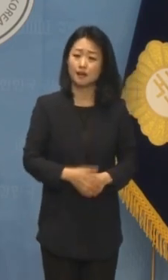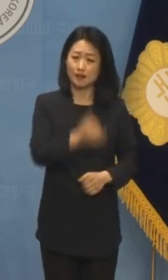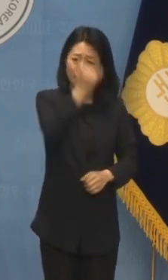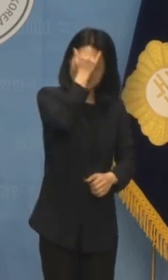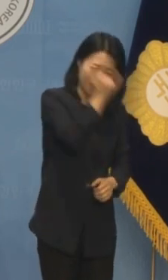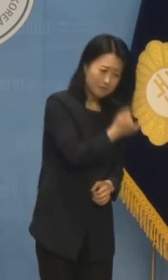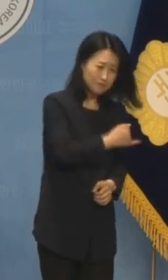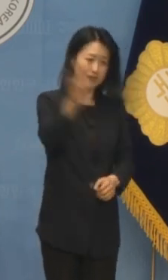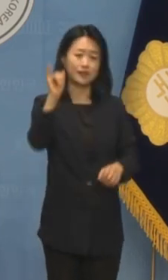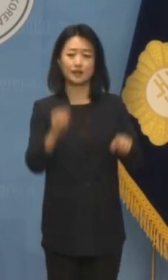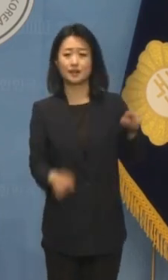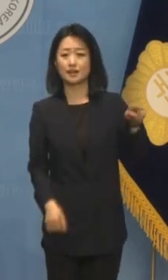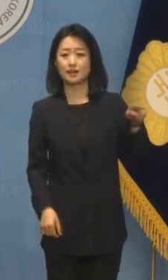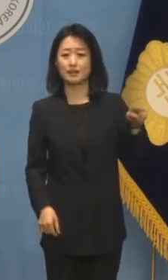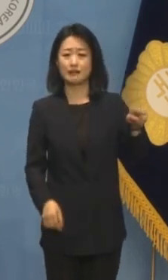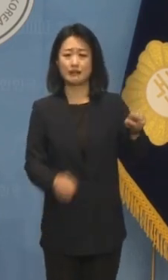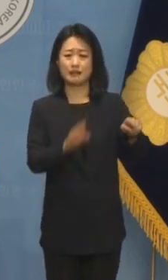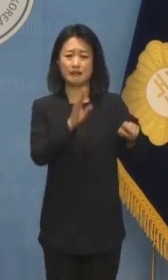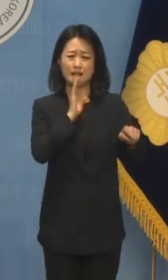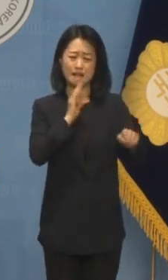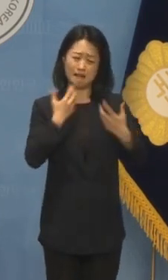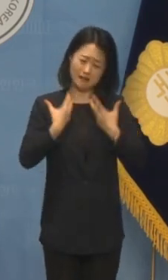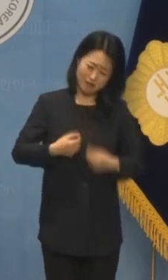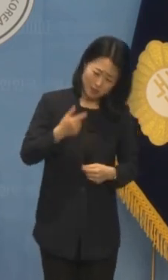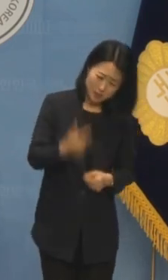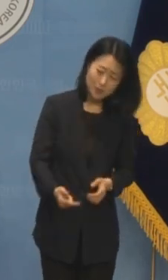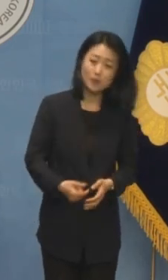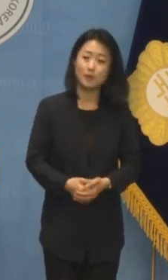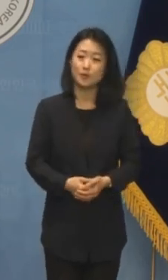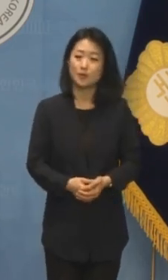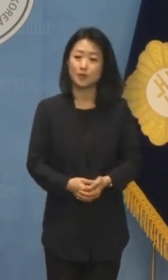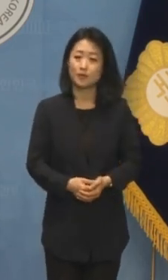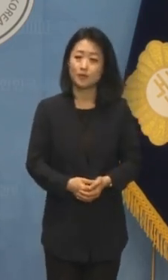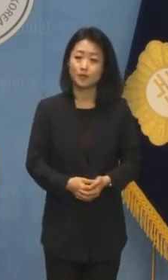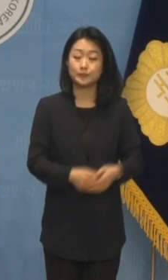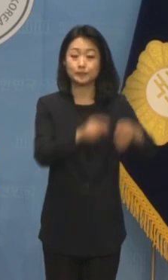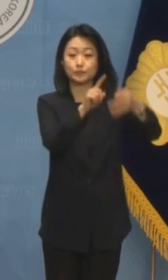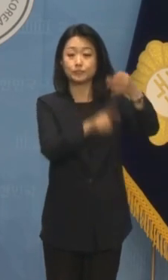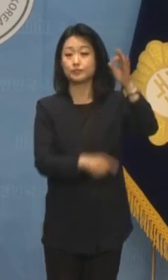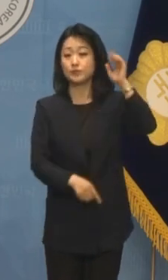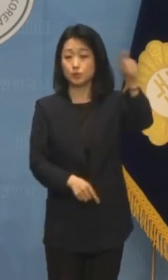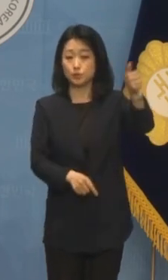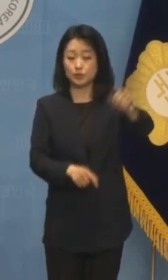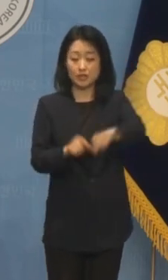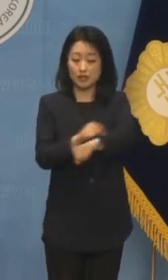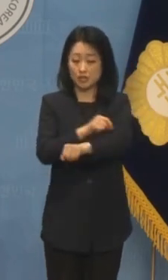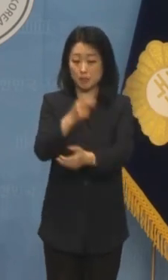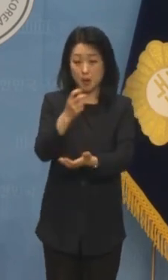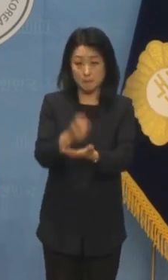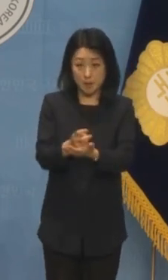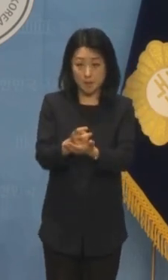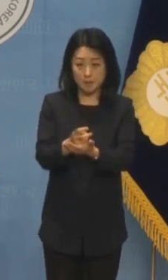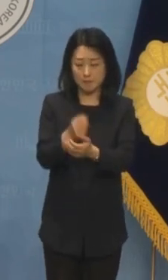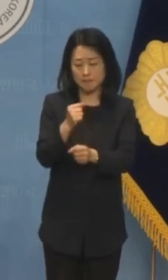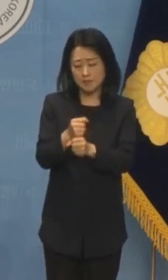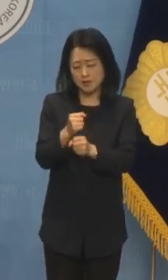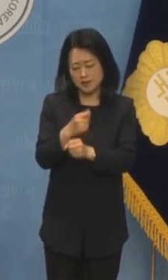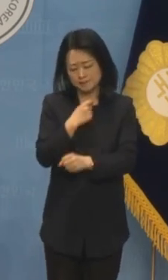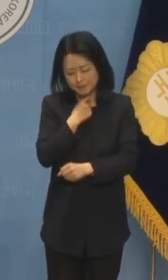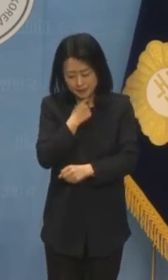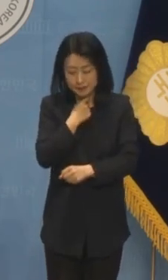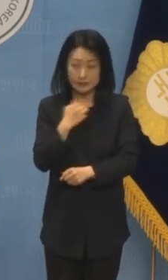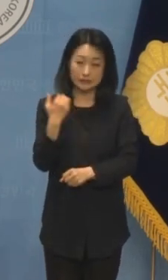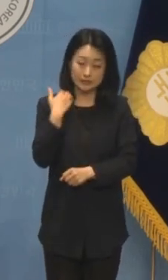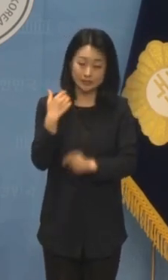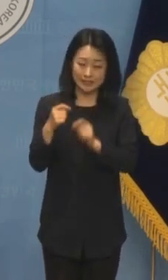수 없습니다. 무참합니다. 윤 대통령은 특별법 제정을 학수고대한 전세